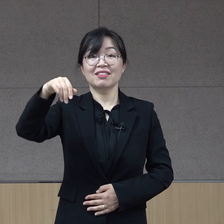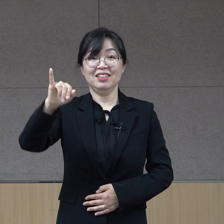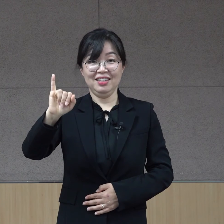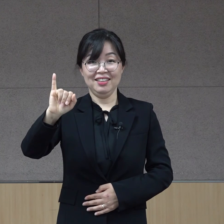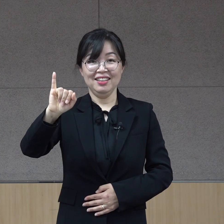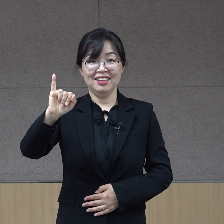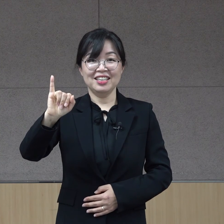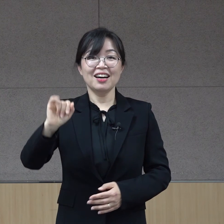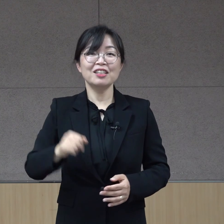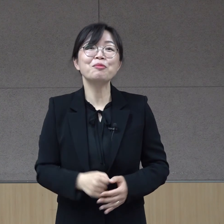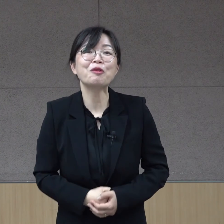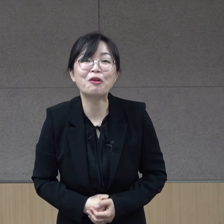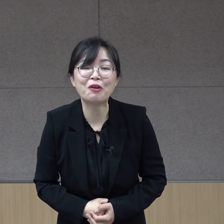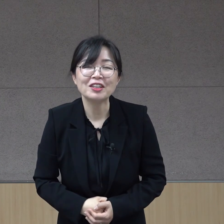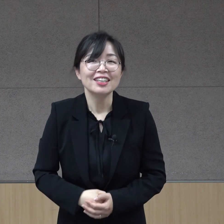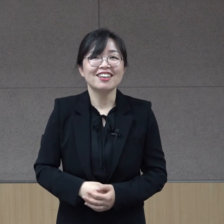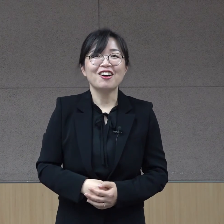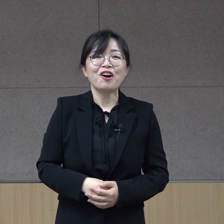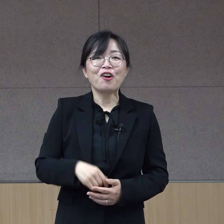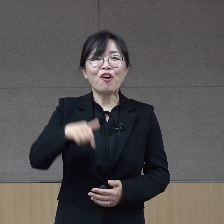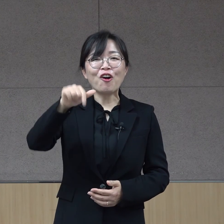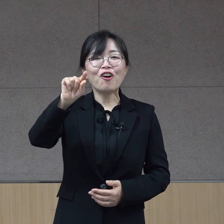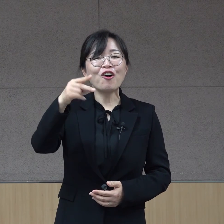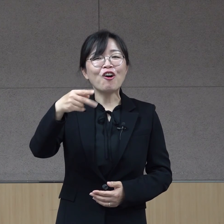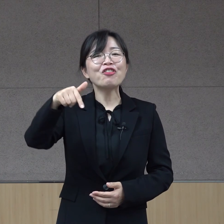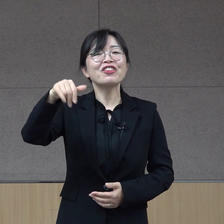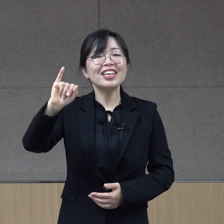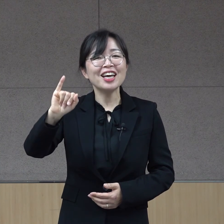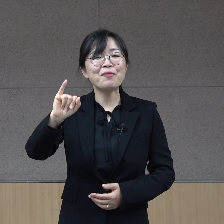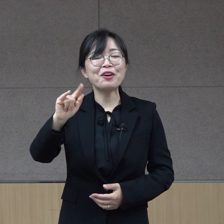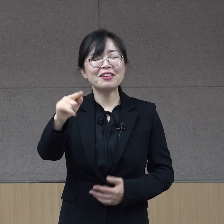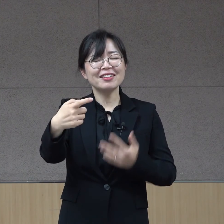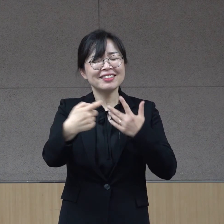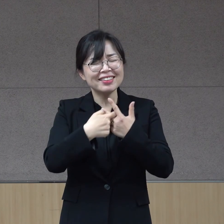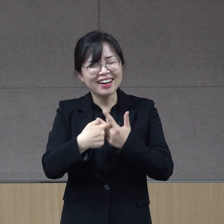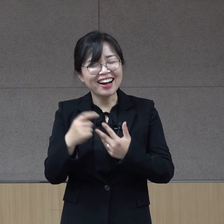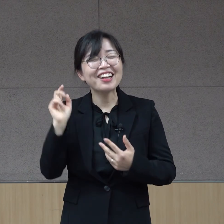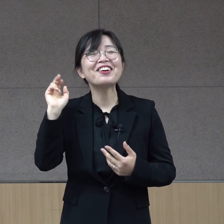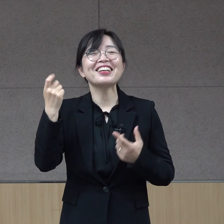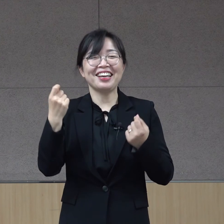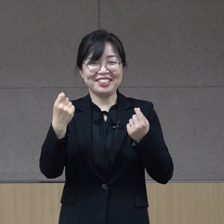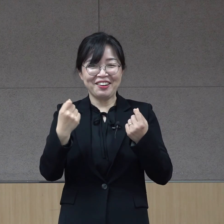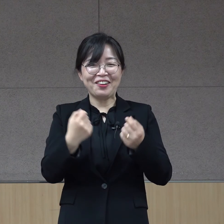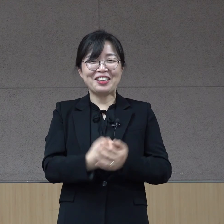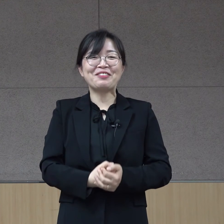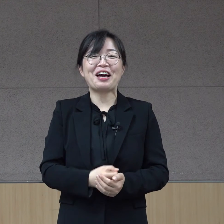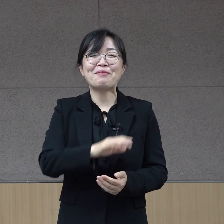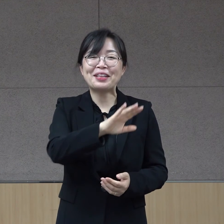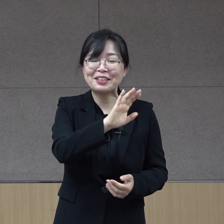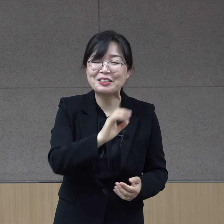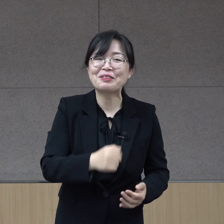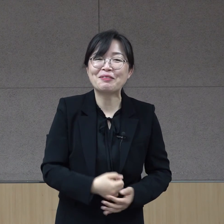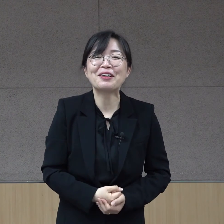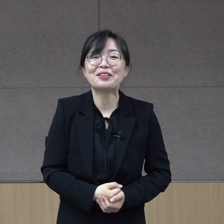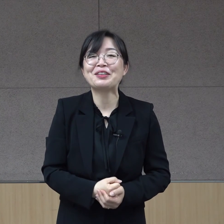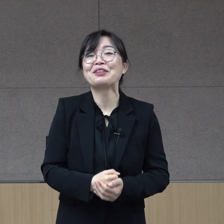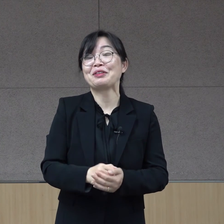걷기. 제가 일부러 걷기 하면은 알 것 같아서 일부러 앞에 단어를 좀 넣어봤거든요.